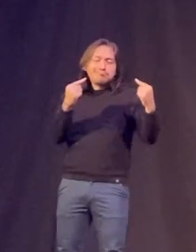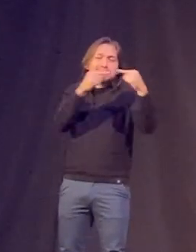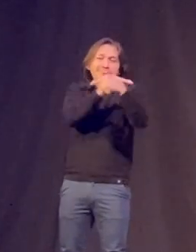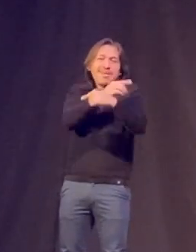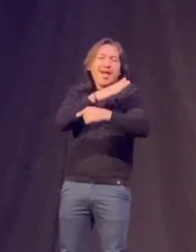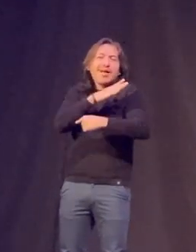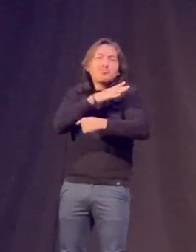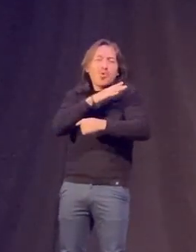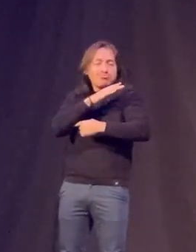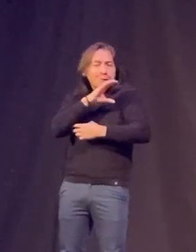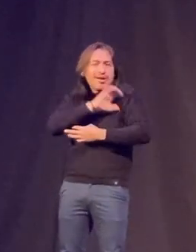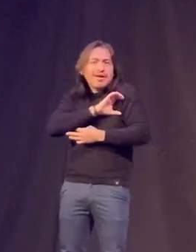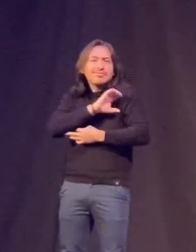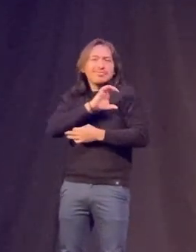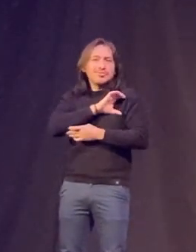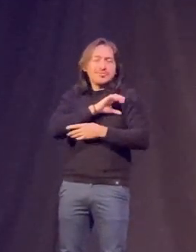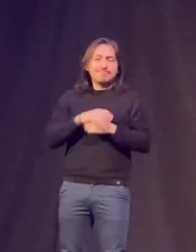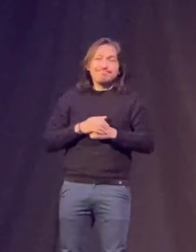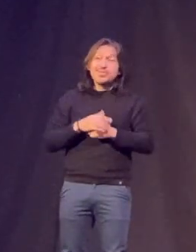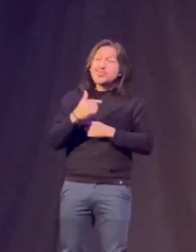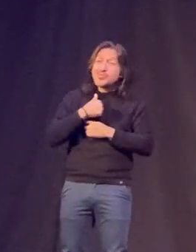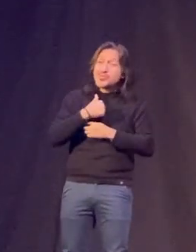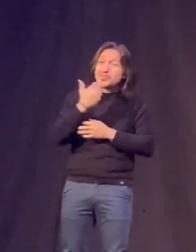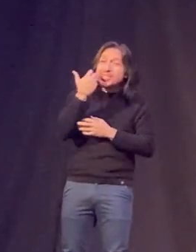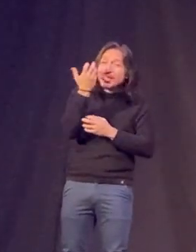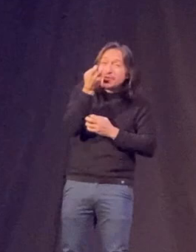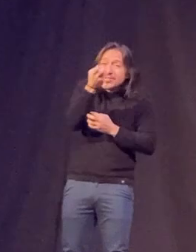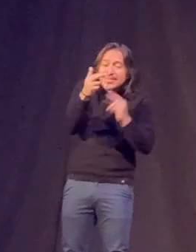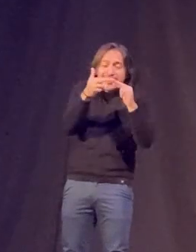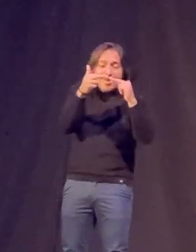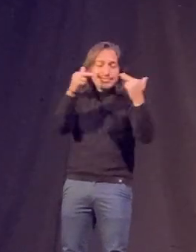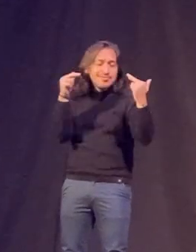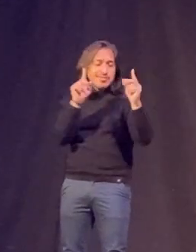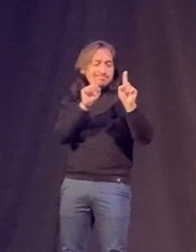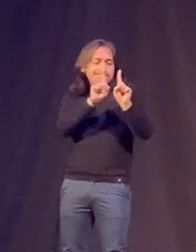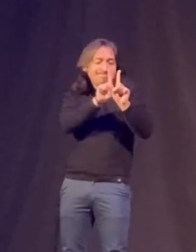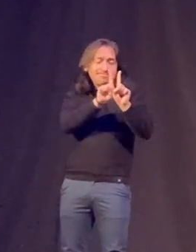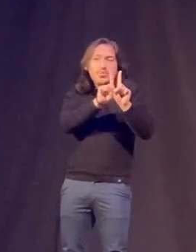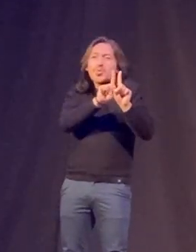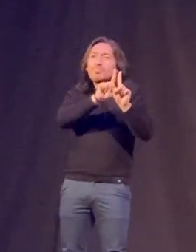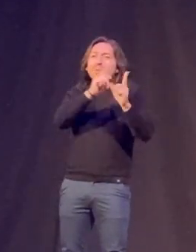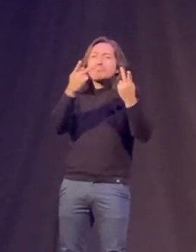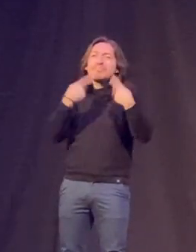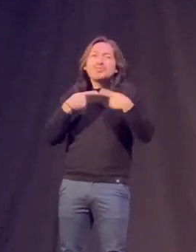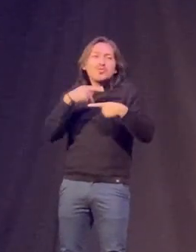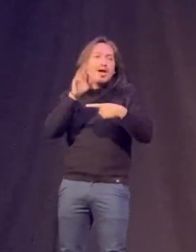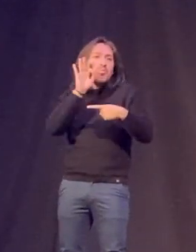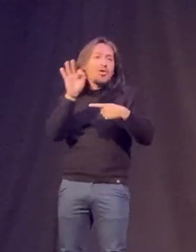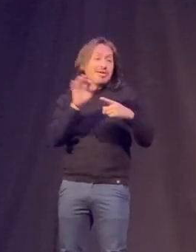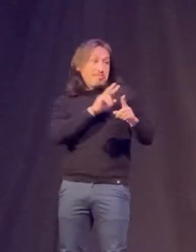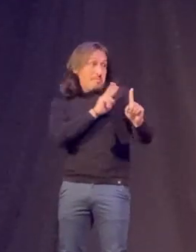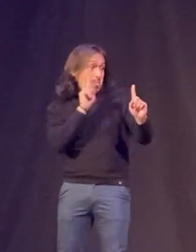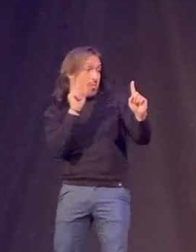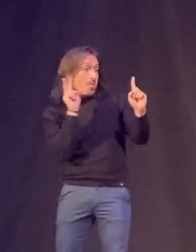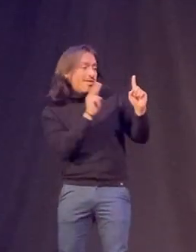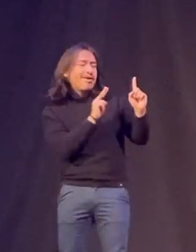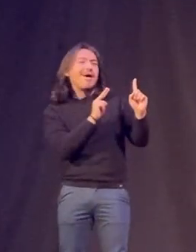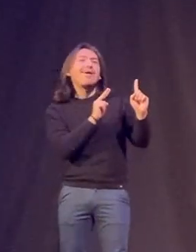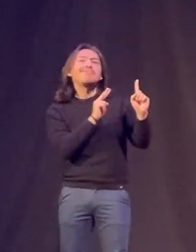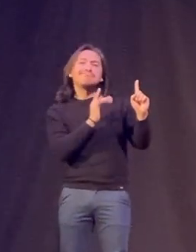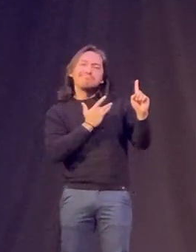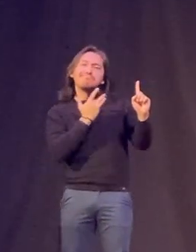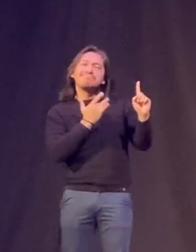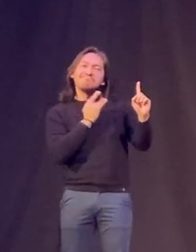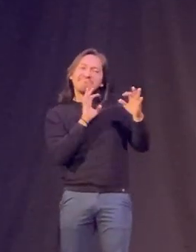De manera muy personal, deseo que este vínculo sirva de inspiración para que muchos se imaginen nuevas posibilidades para relacionarse